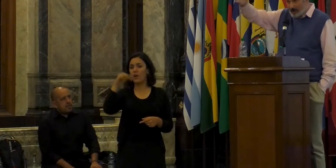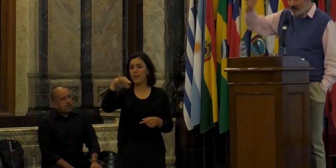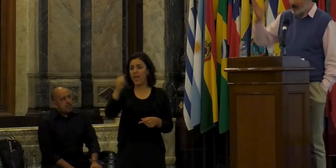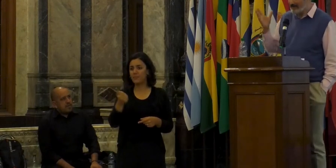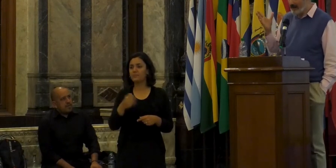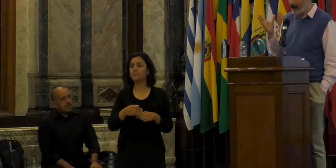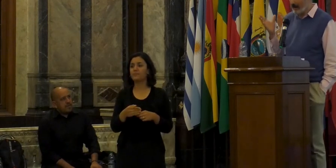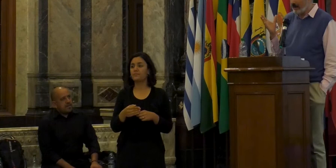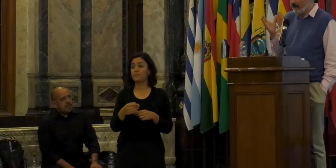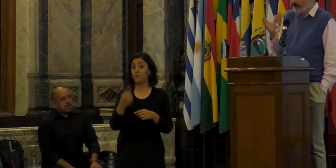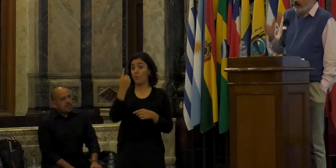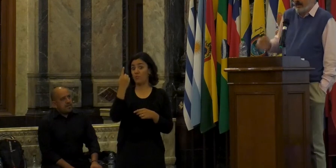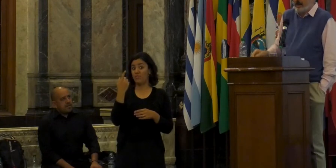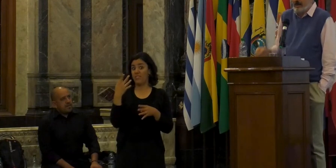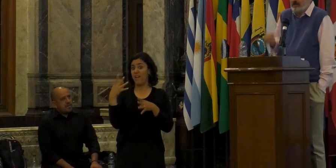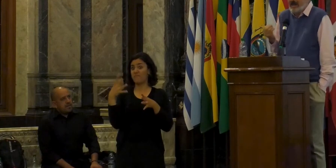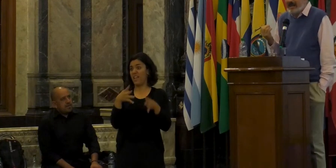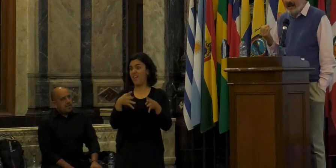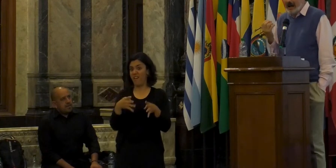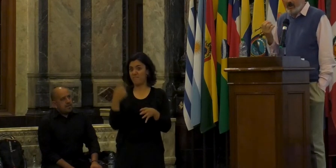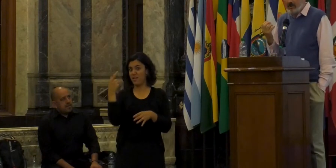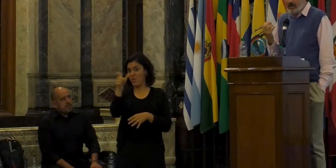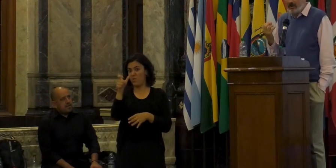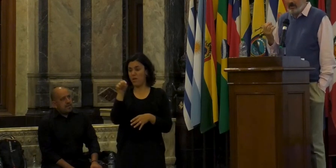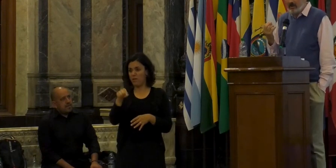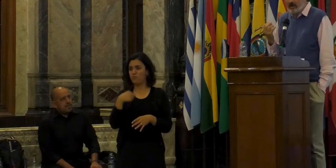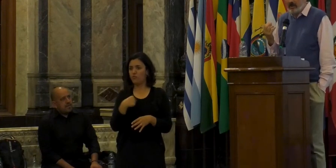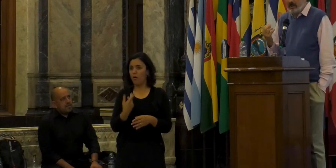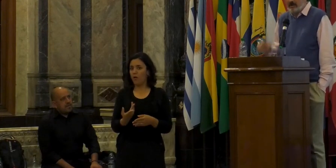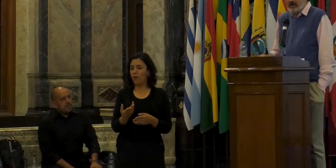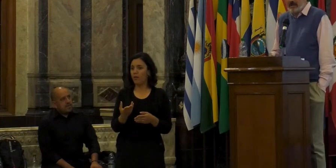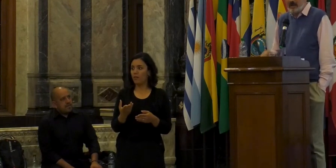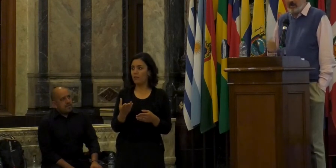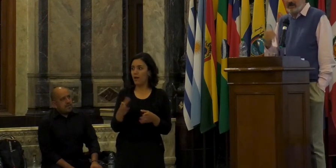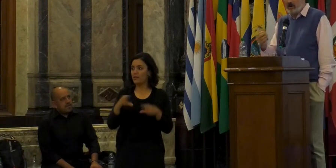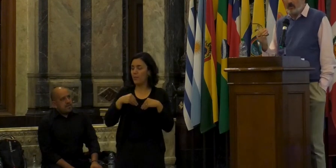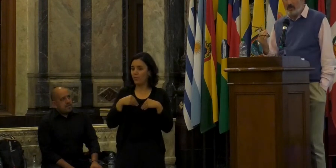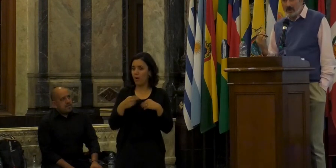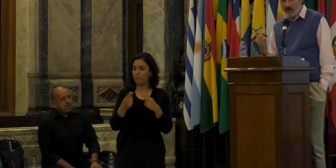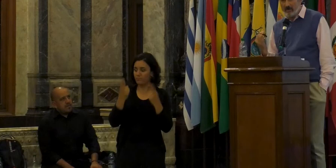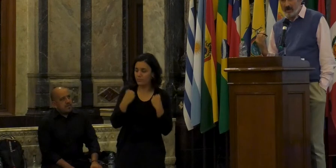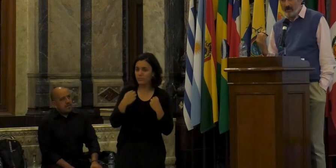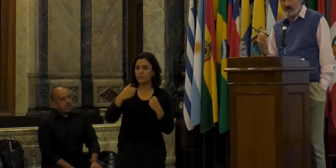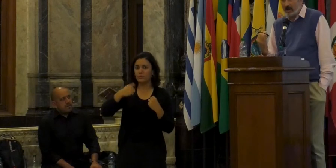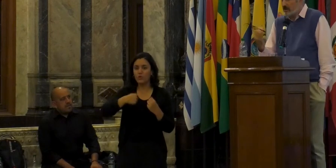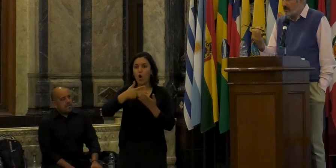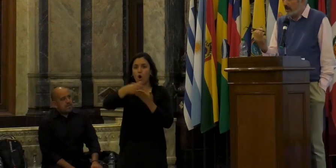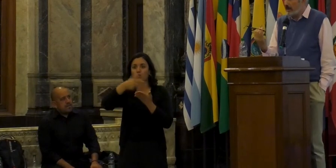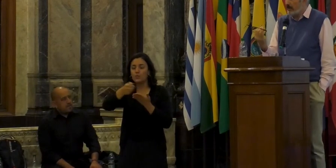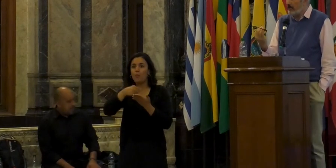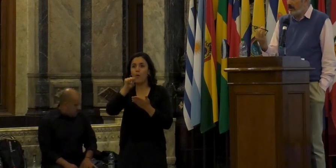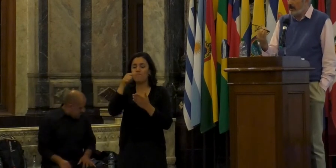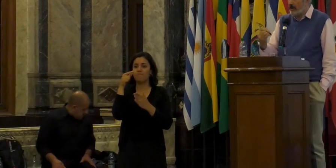Eso, con una de Schwarzenegger. Estoy alienado. Estoy alienado porque estoy consumiendo con mi hijo. Si eso